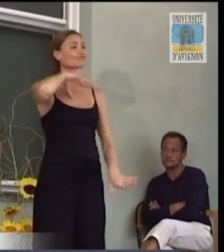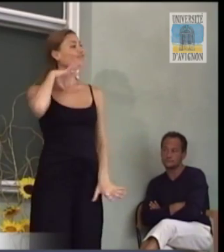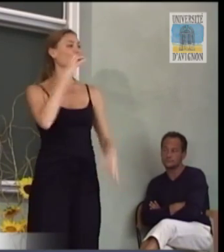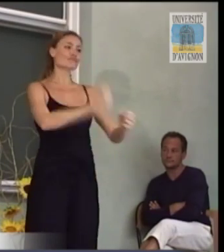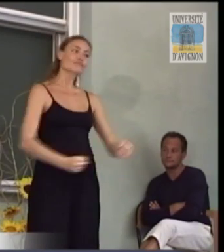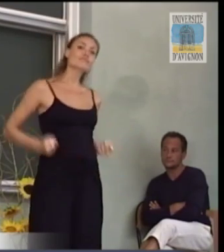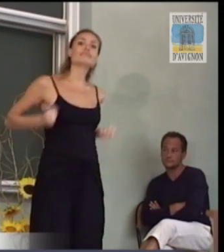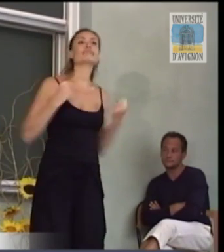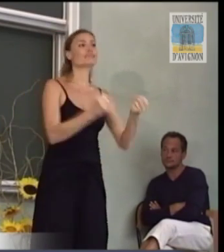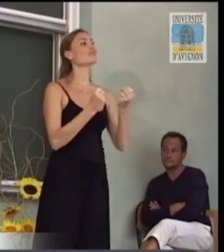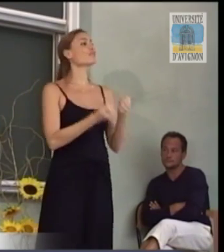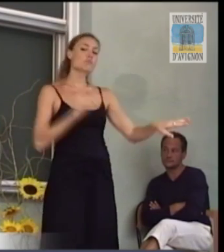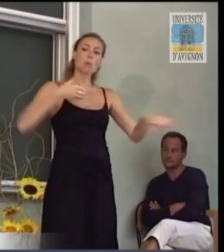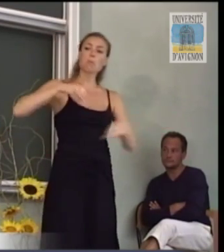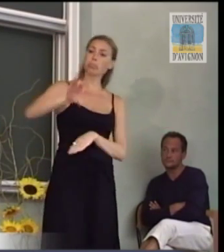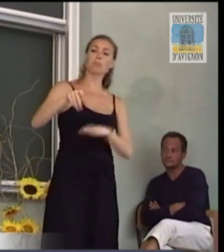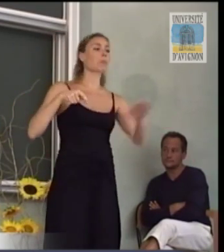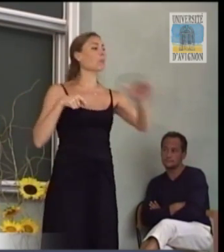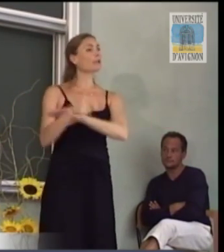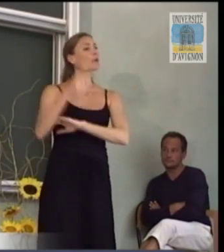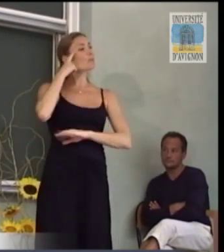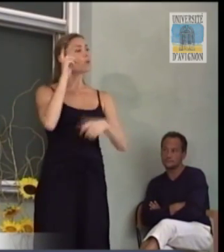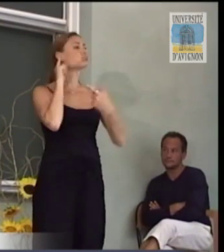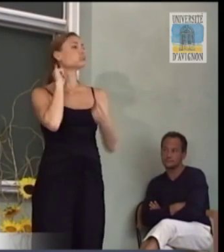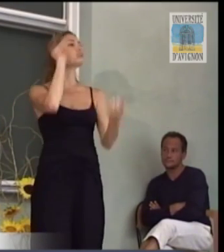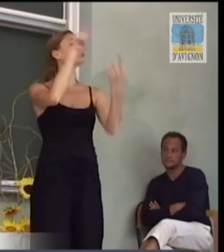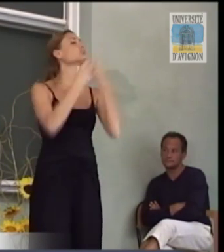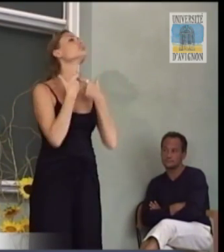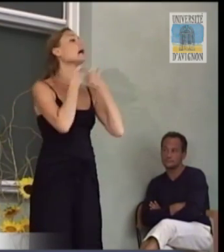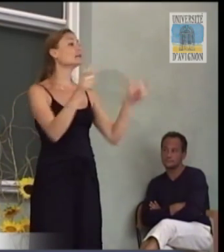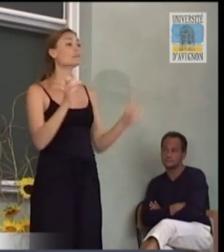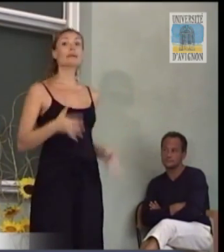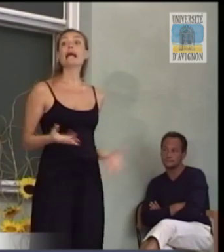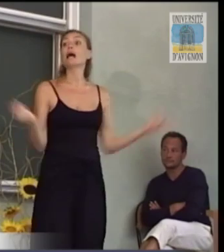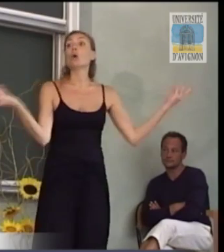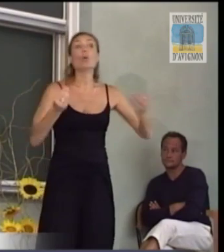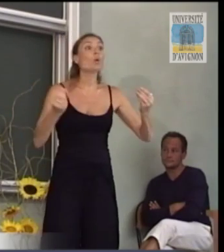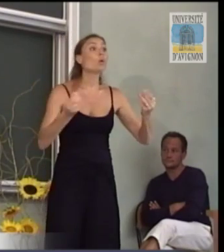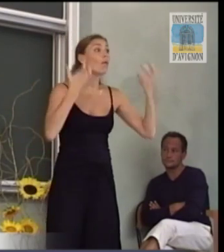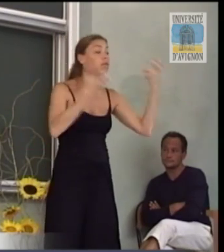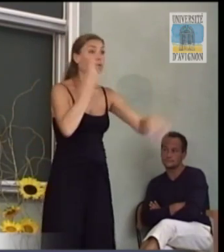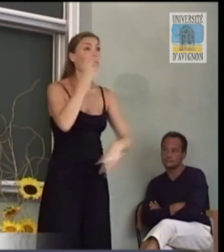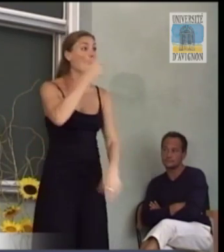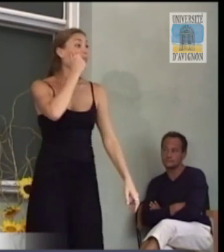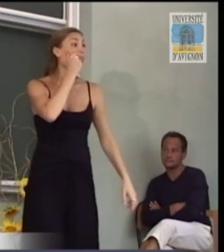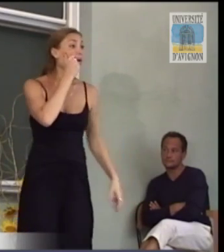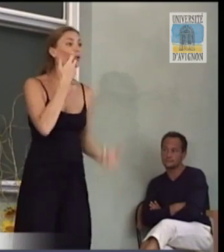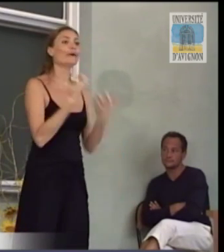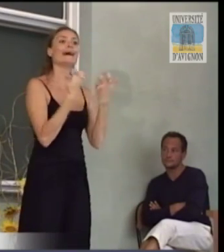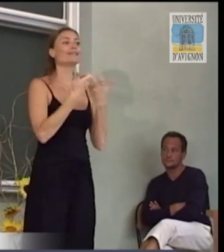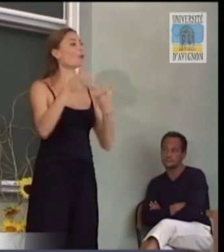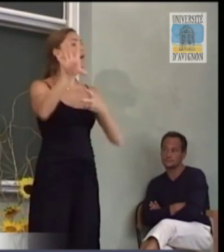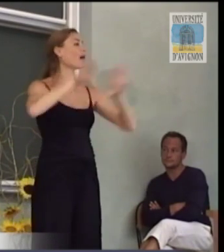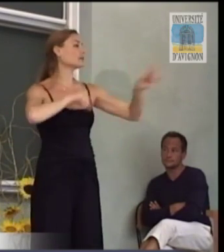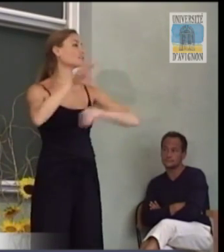osé investir et croire, mais qui attend, qui veut les voir. C'est comme si vous invitiez des gens à dîner puis qu'ils ne viennent